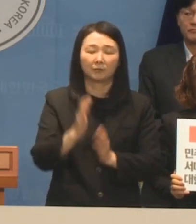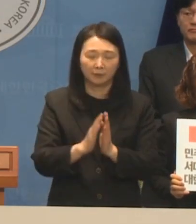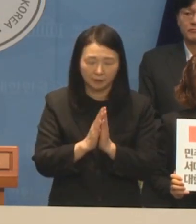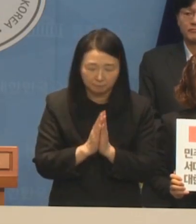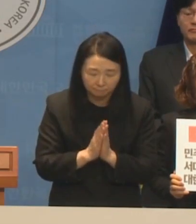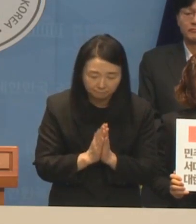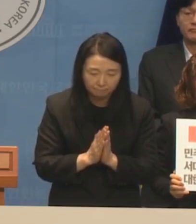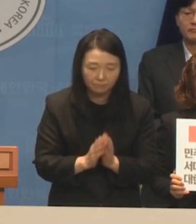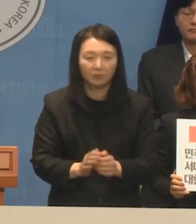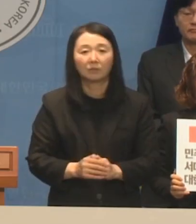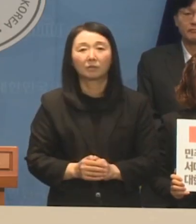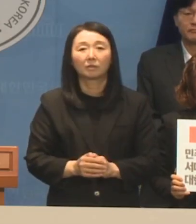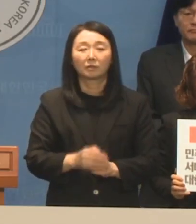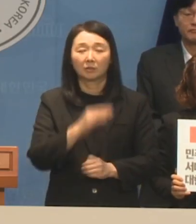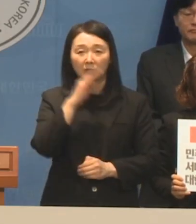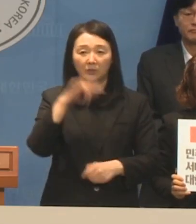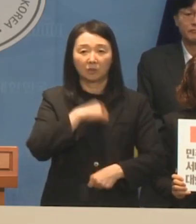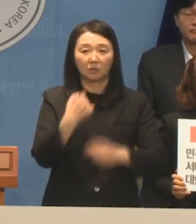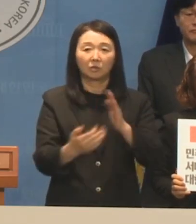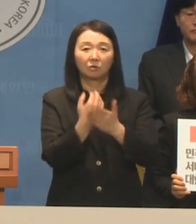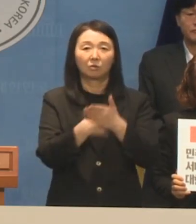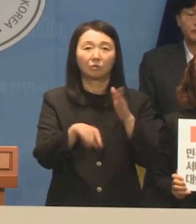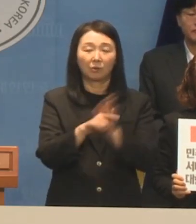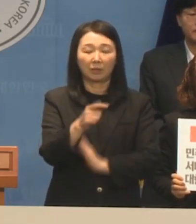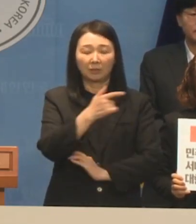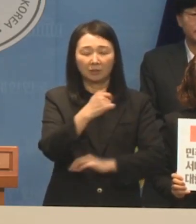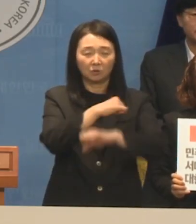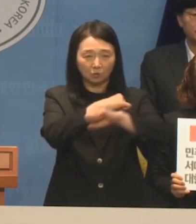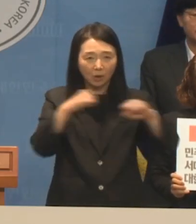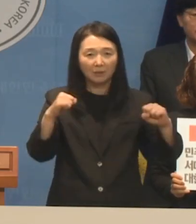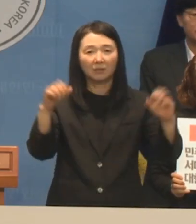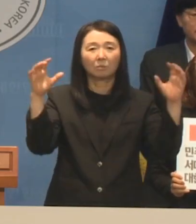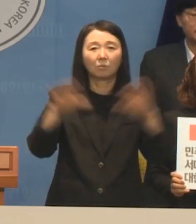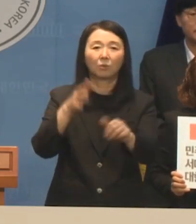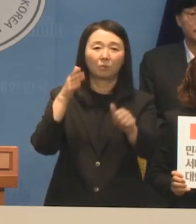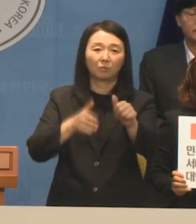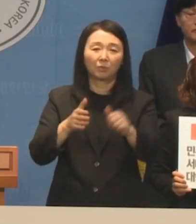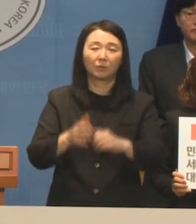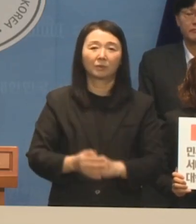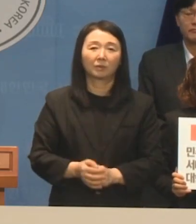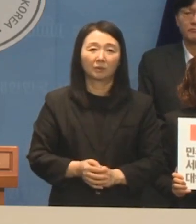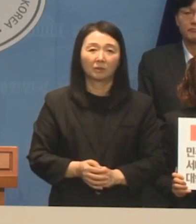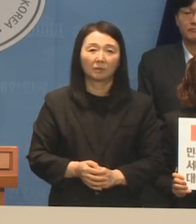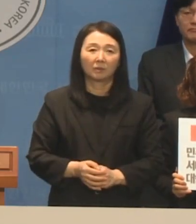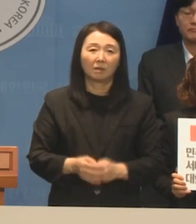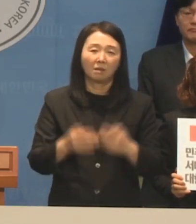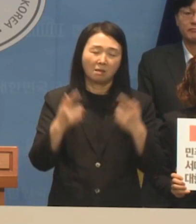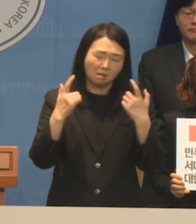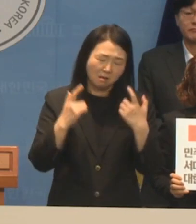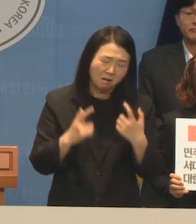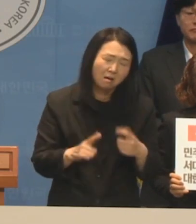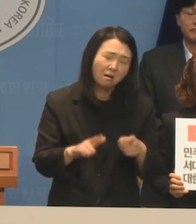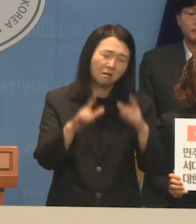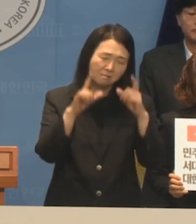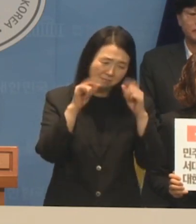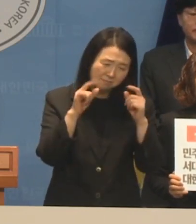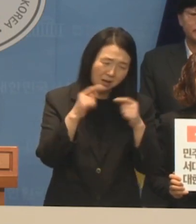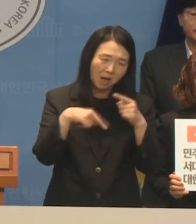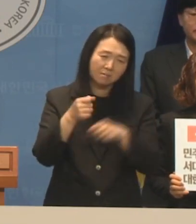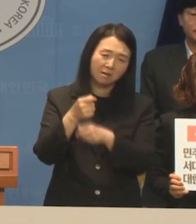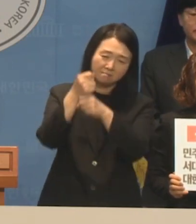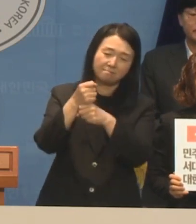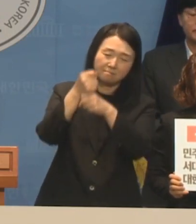호소드립니다. 정의를 이루기 위해 더 큰 광장을 열어주십시오. 밤잠 못 이루며 함께 피켓을